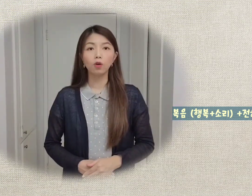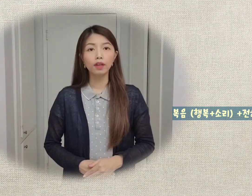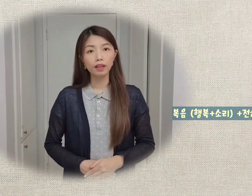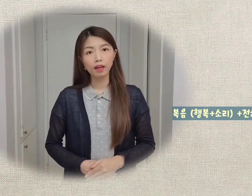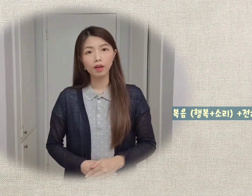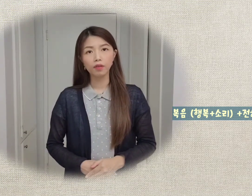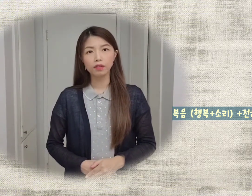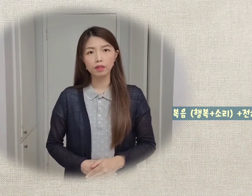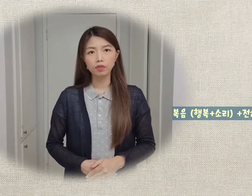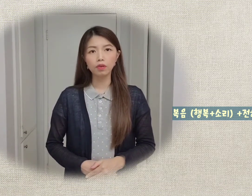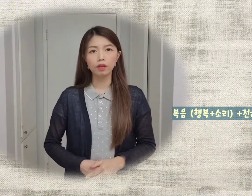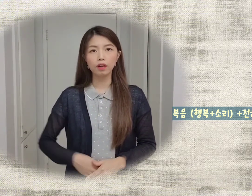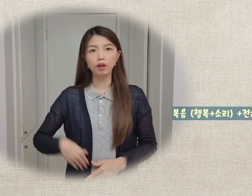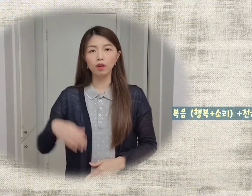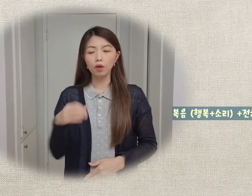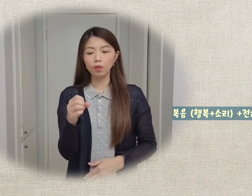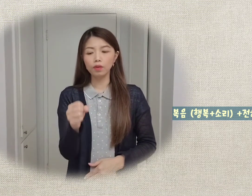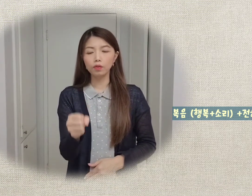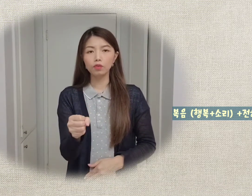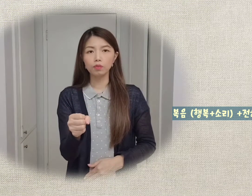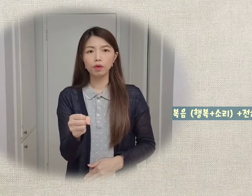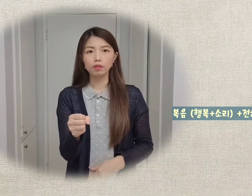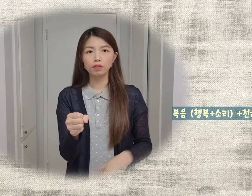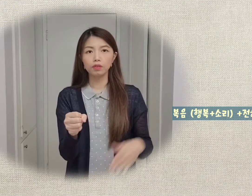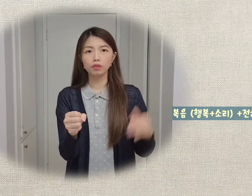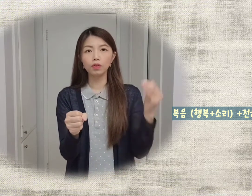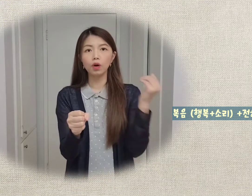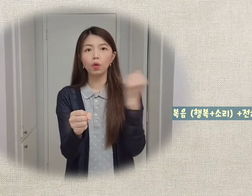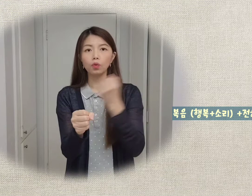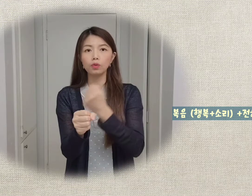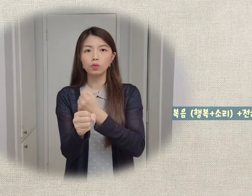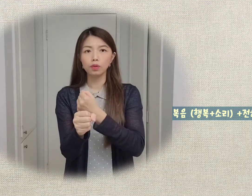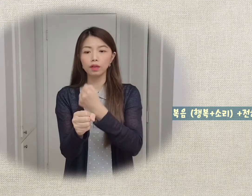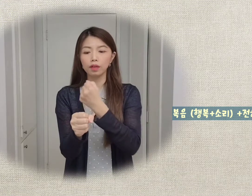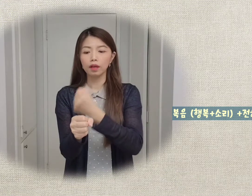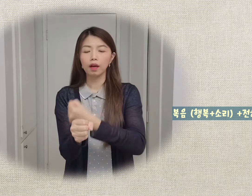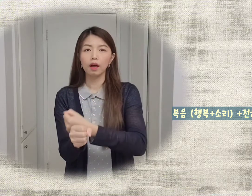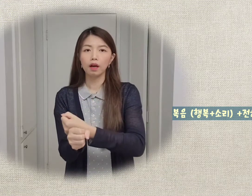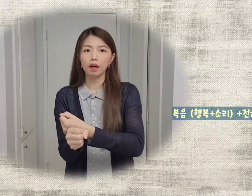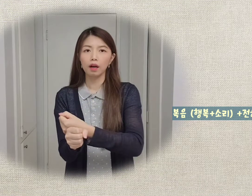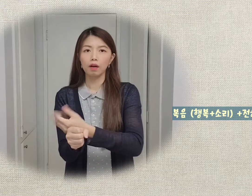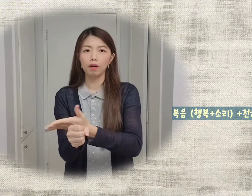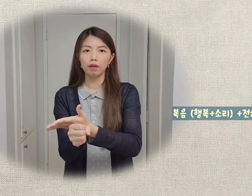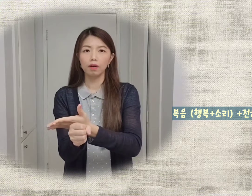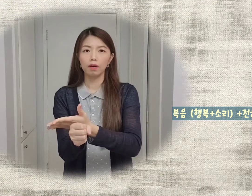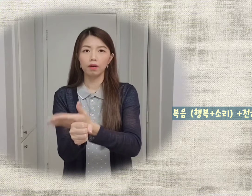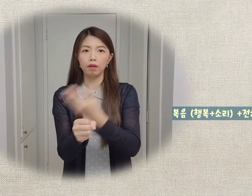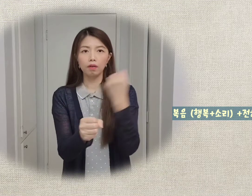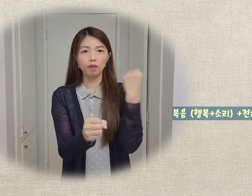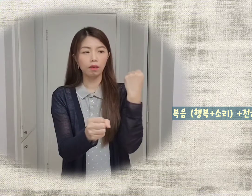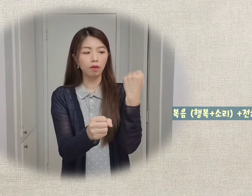축복이. 전하다 라고 하는 뜻의 수어는요, 왼손을 주먹으로 주시고 오른손은